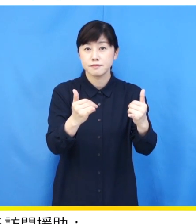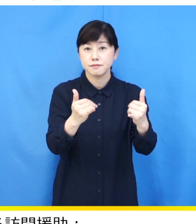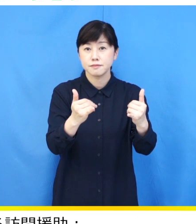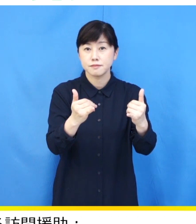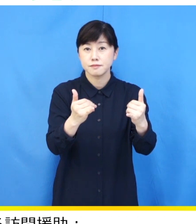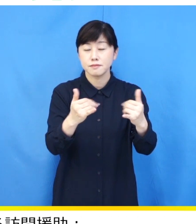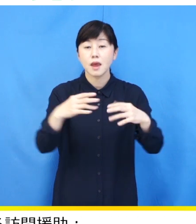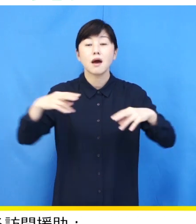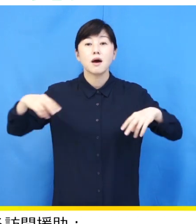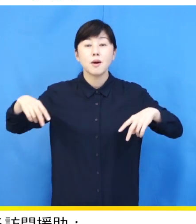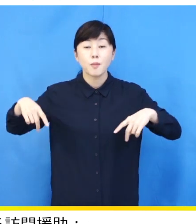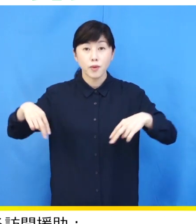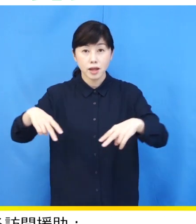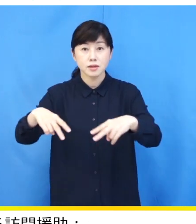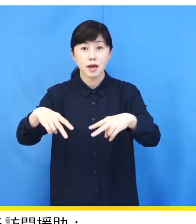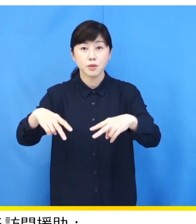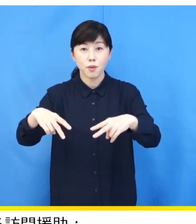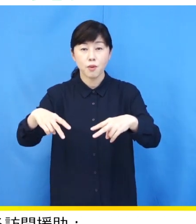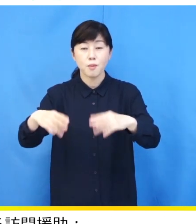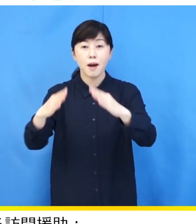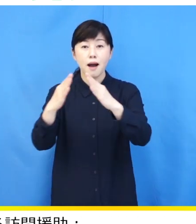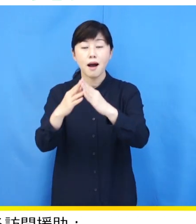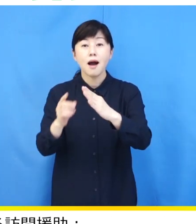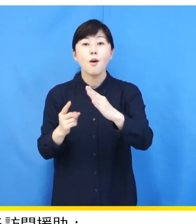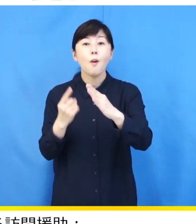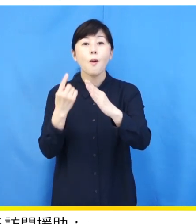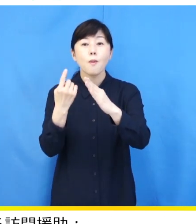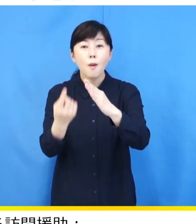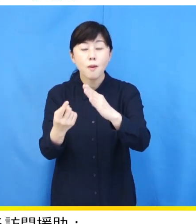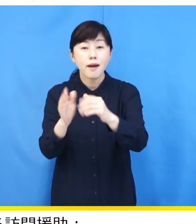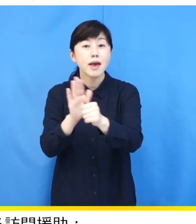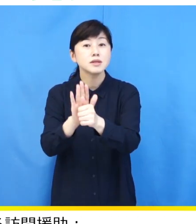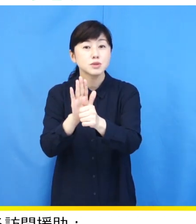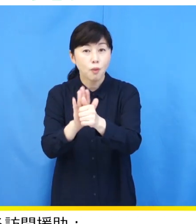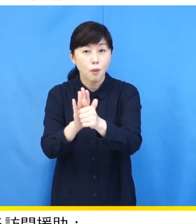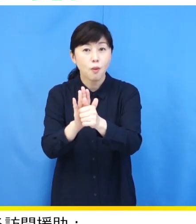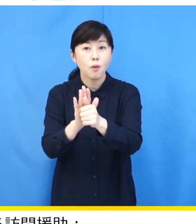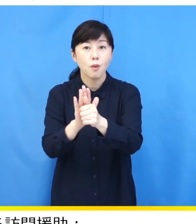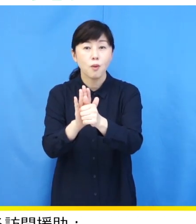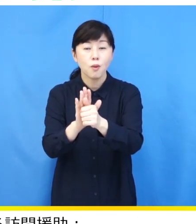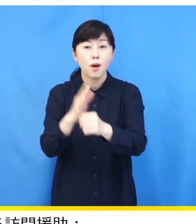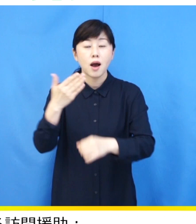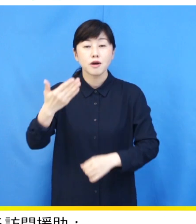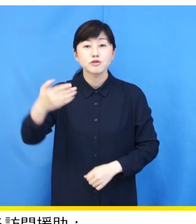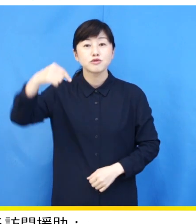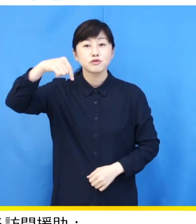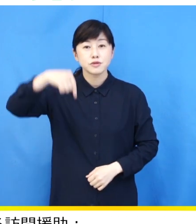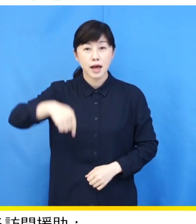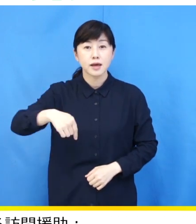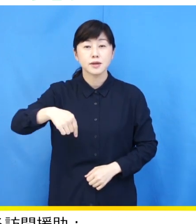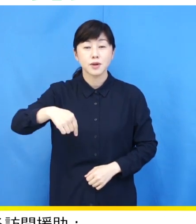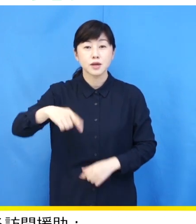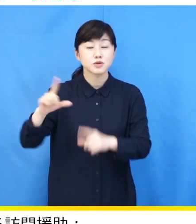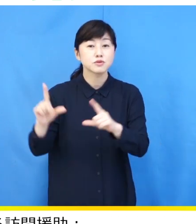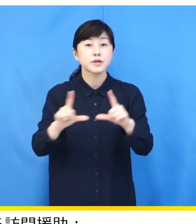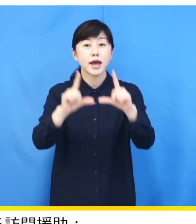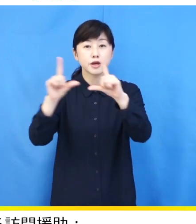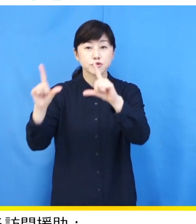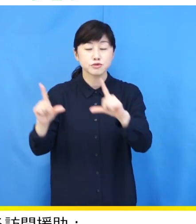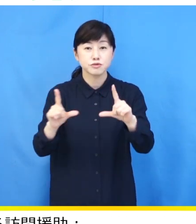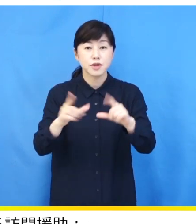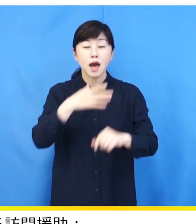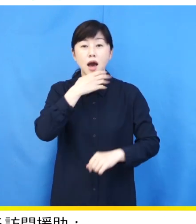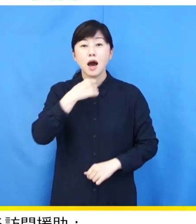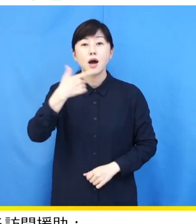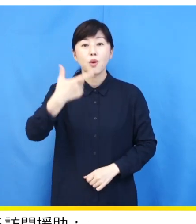ボランティアによる訪問援助は区内在住の65